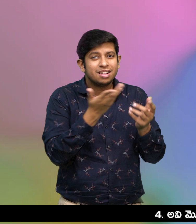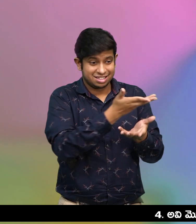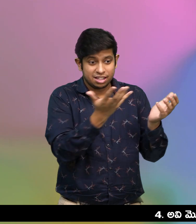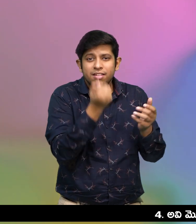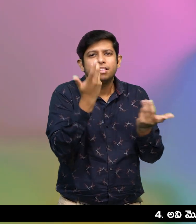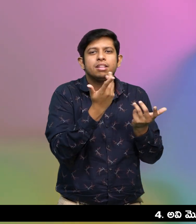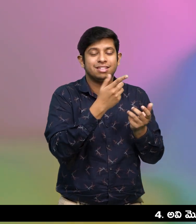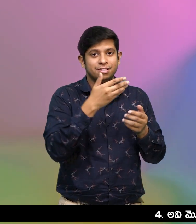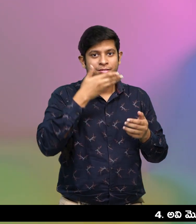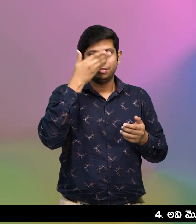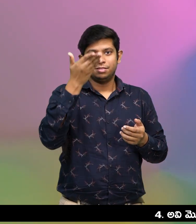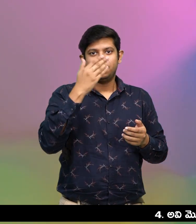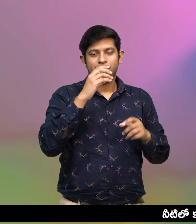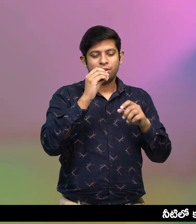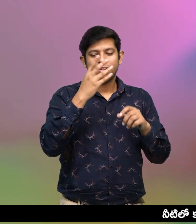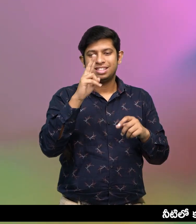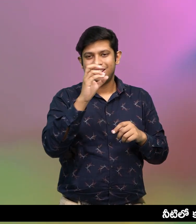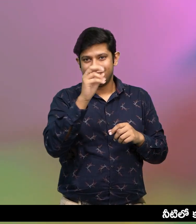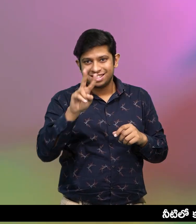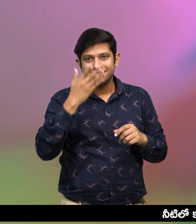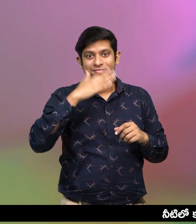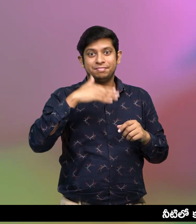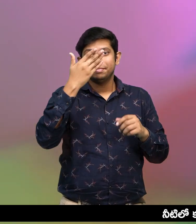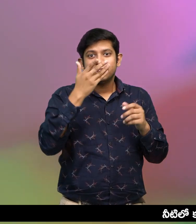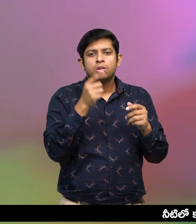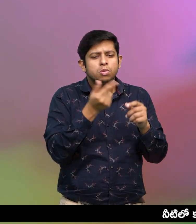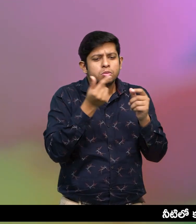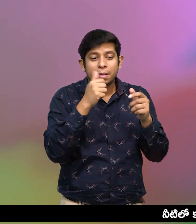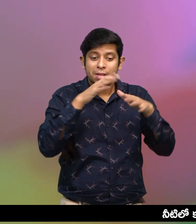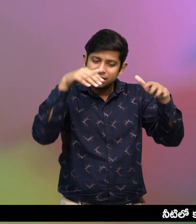మొప్పలను ఉపయోగించడం ద్వారా నీటిలో కరిగిన ఆక్సిజన్ను పొందుతారు.